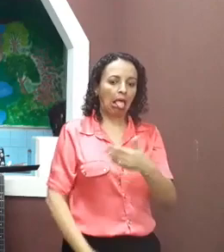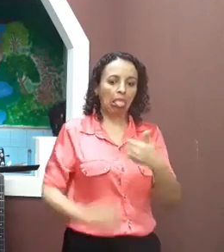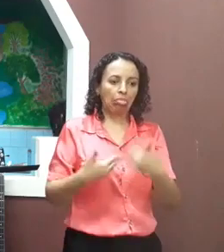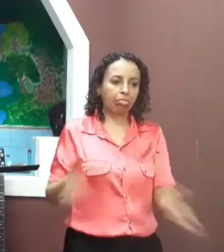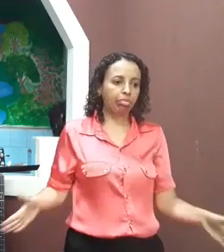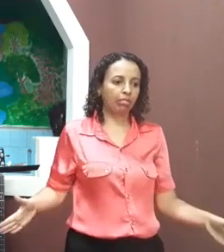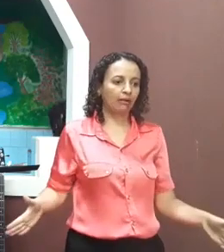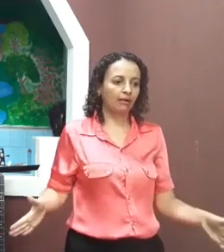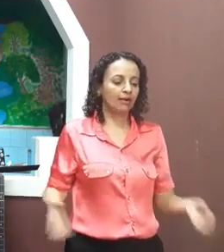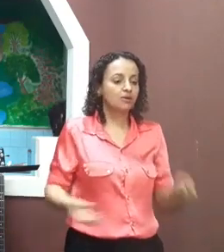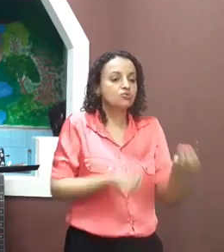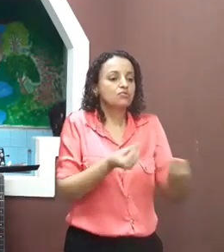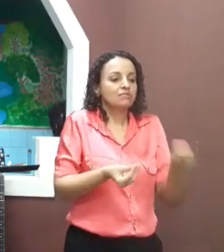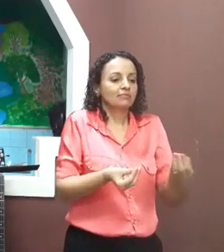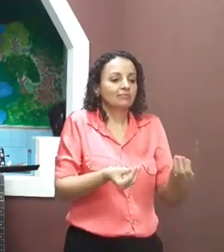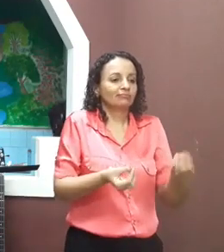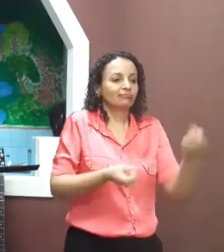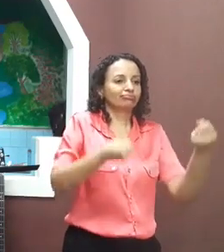ponte caiu.